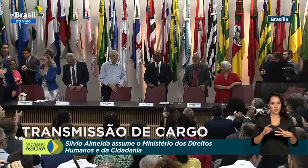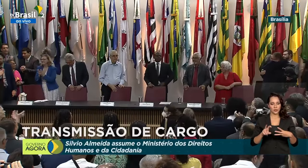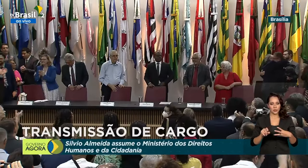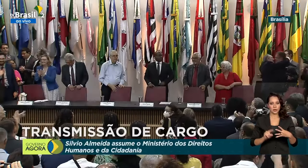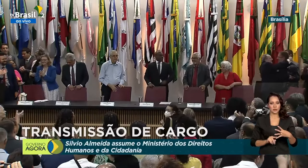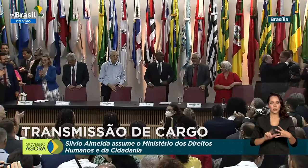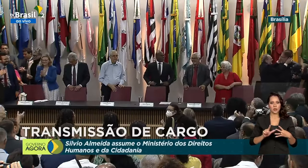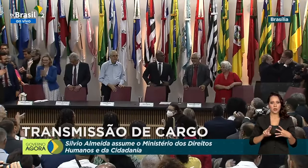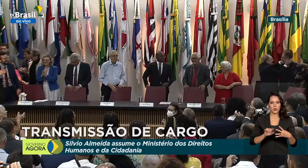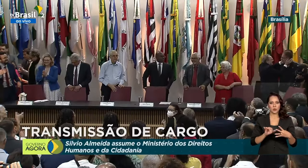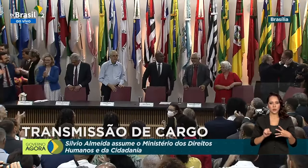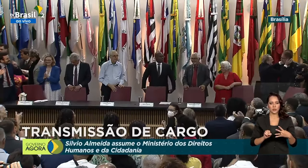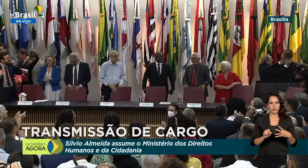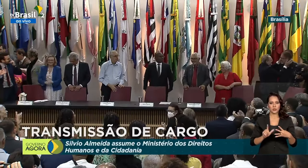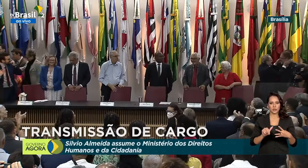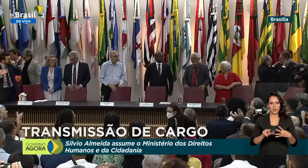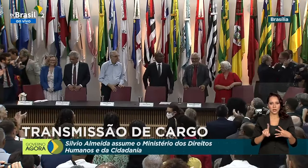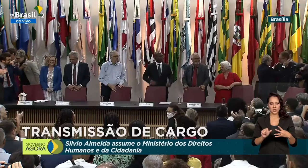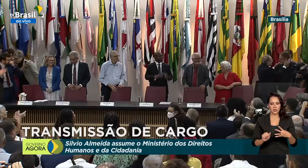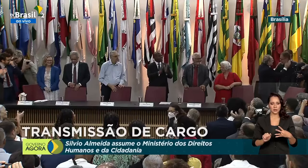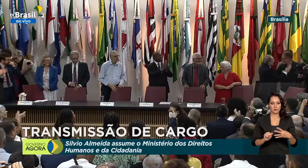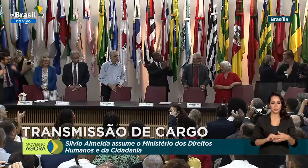Luiz Linda Valois